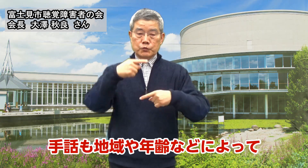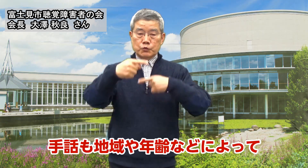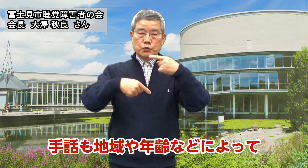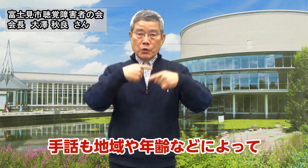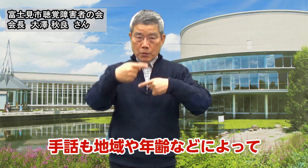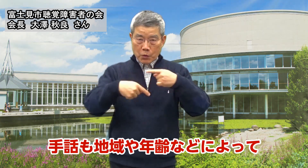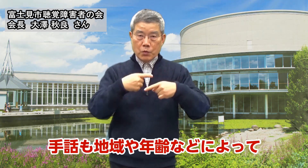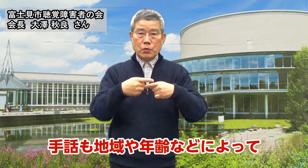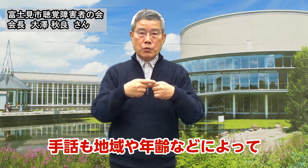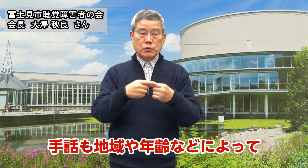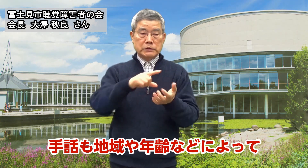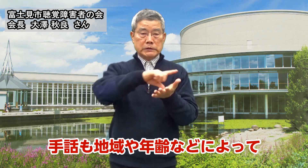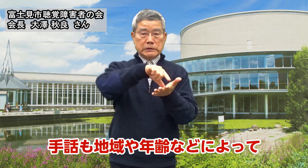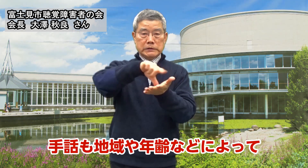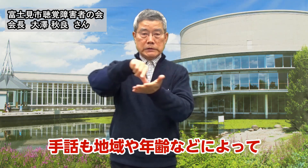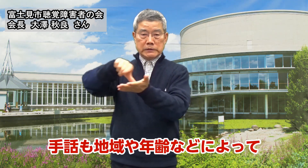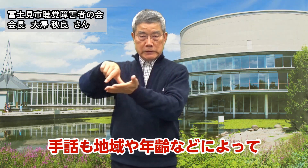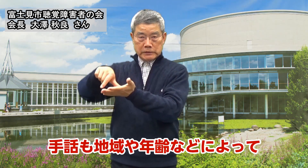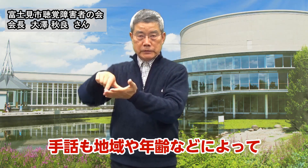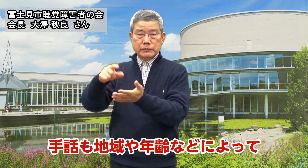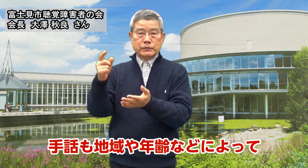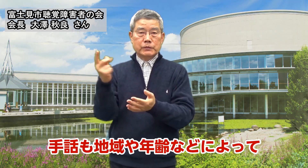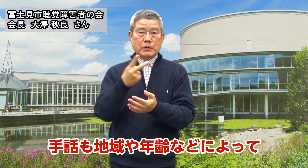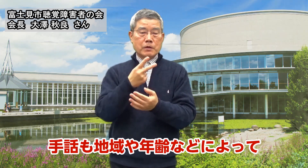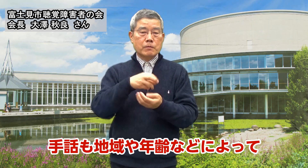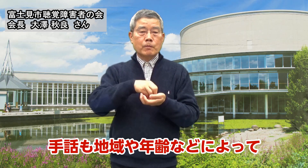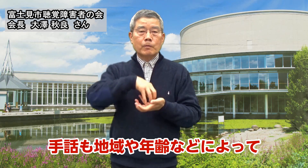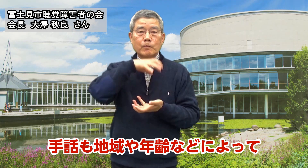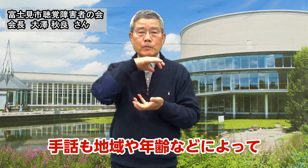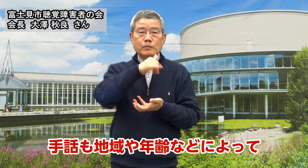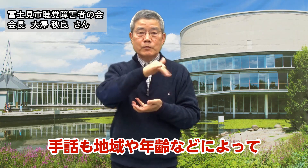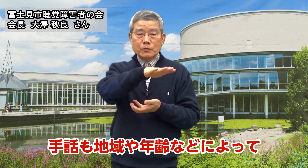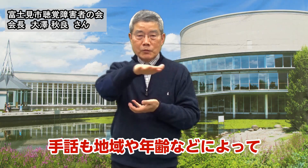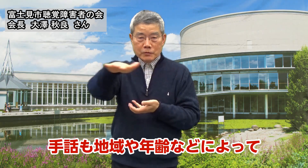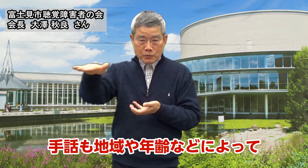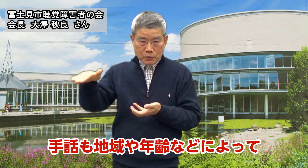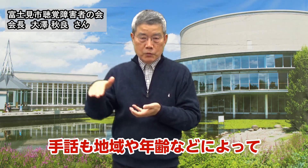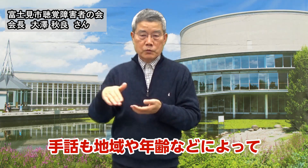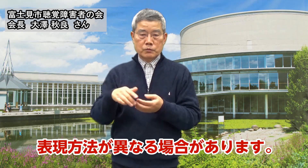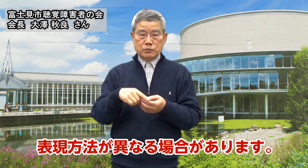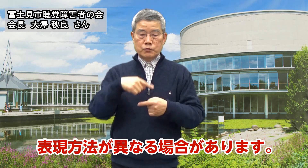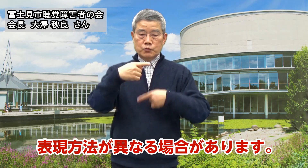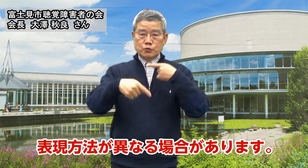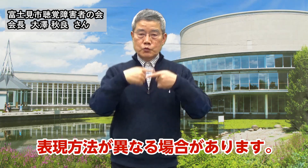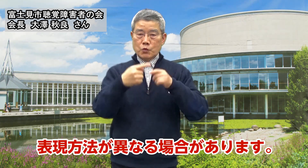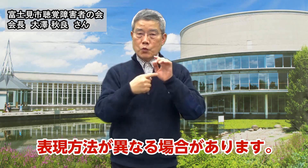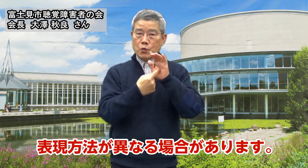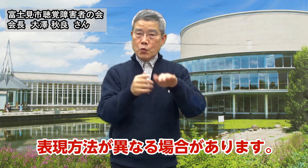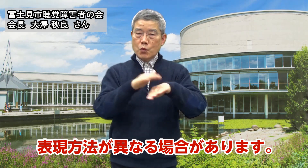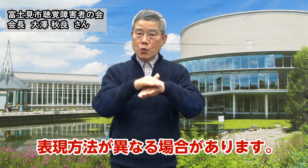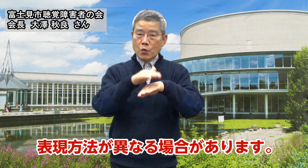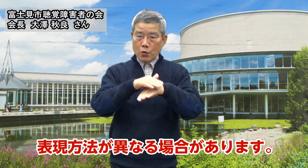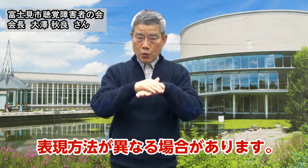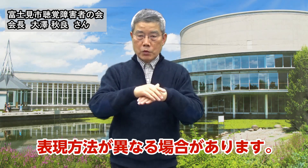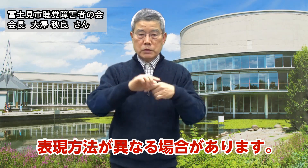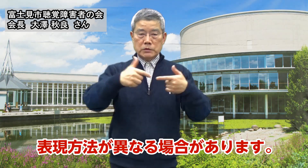話も地域や年齢などによって表現方法が異な